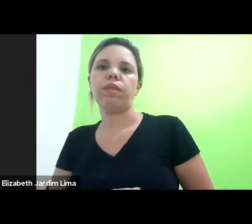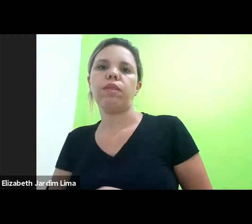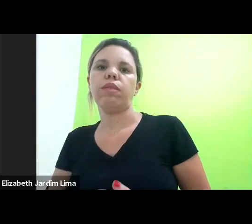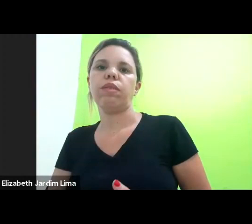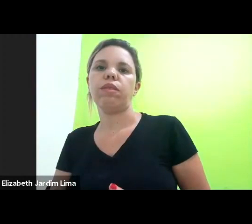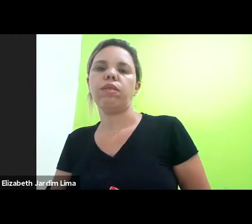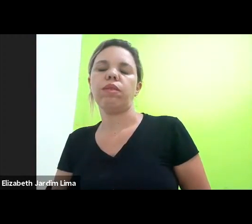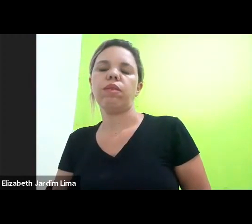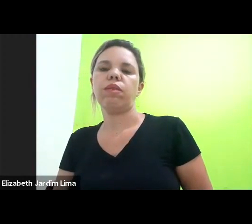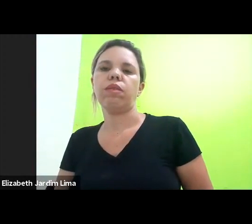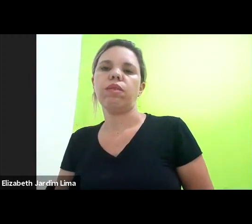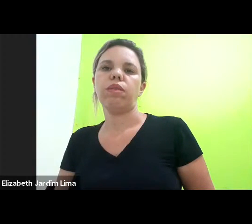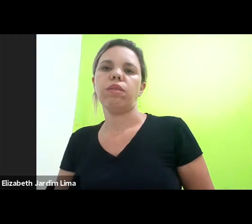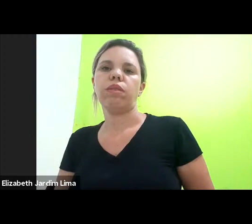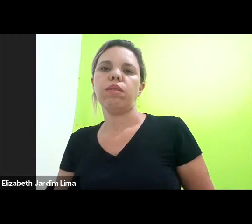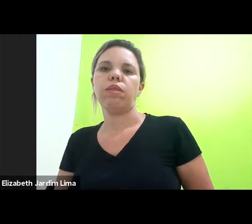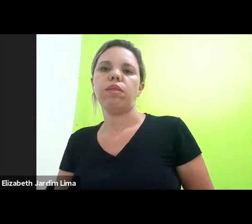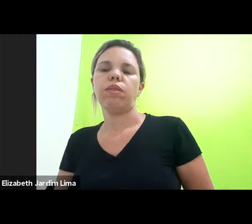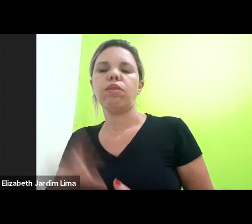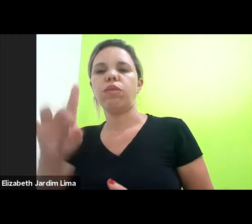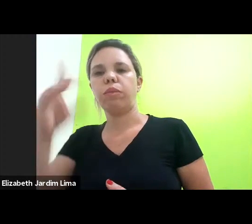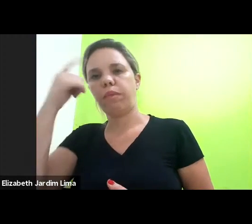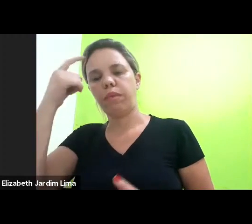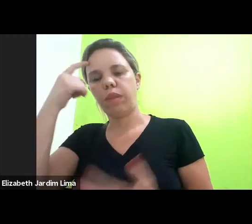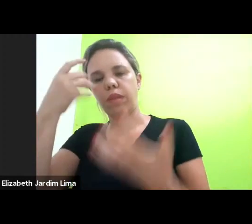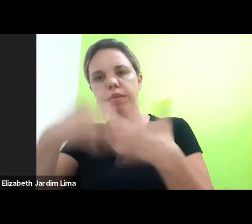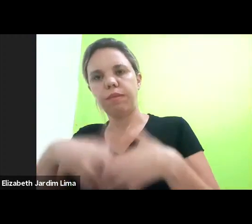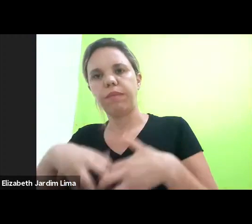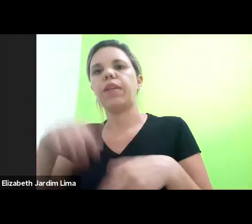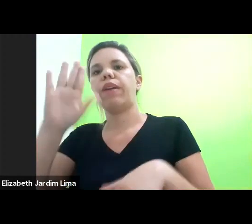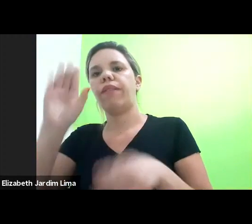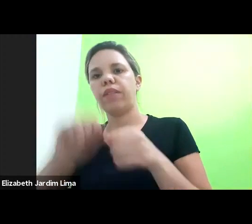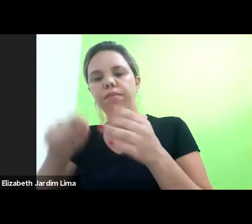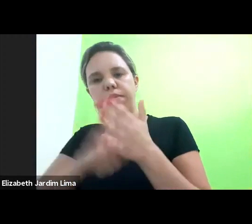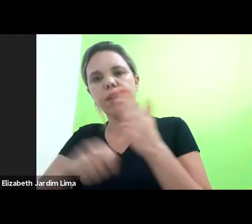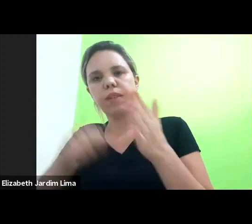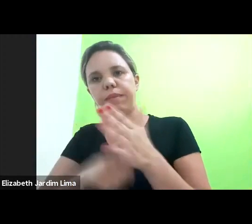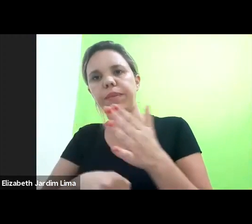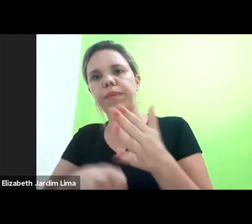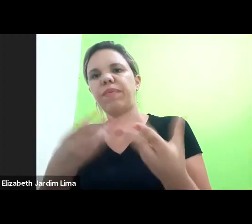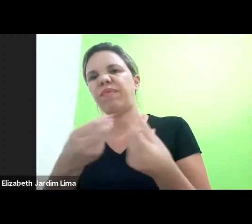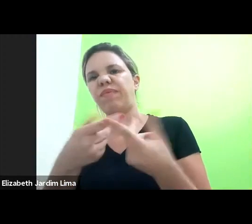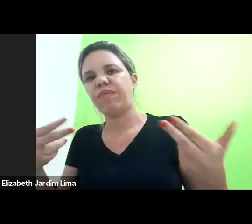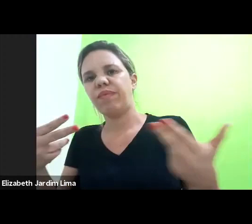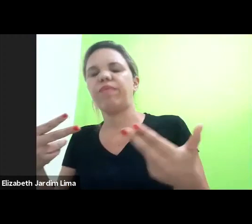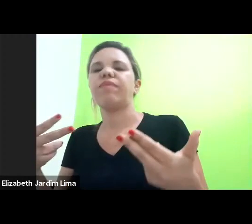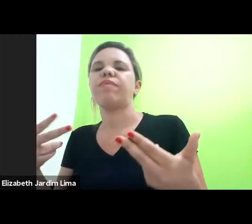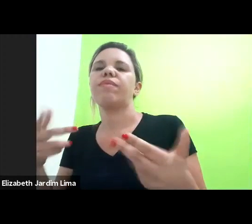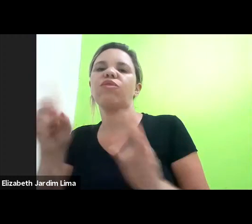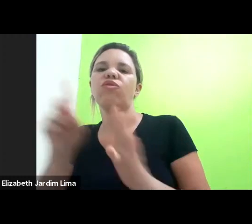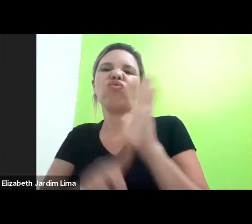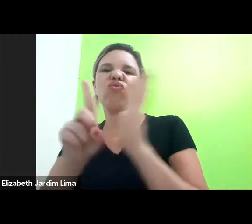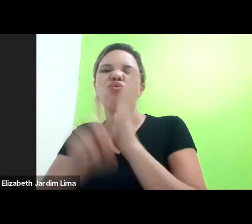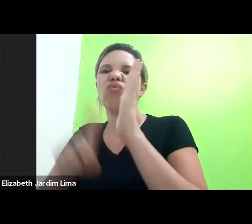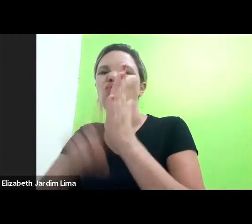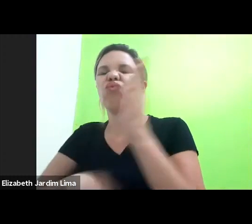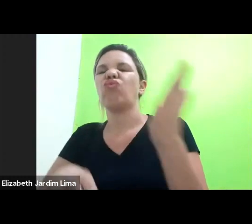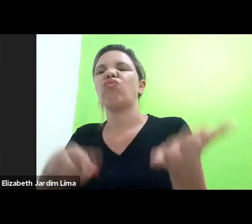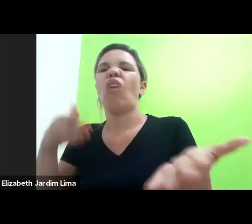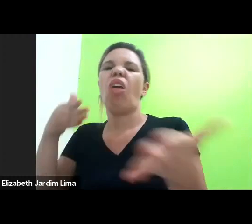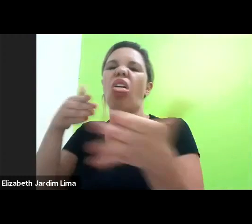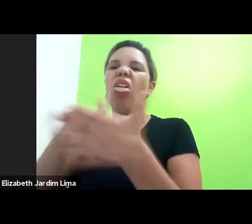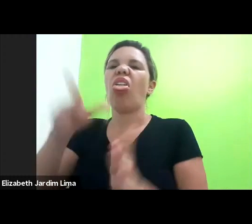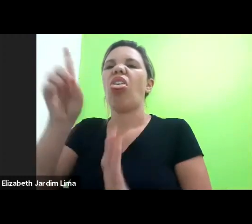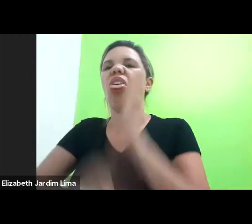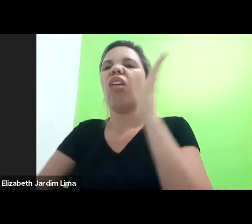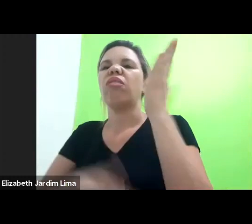assim, só penso em fazer mais, a gente sempre quer fazer mais, mas é muita coisa, muito direitos, muitas violações, que a gente,